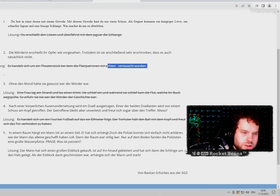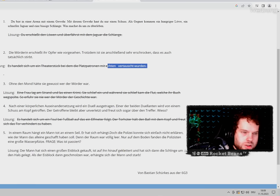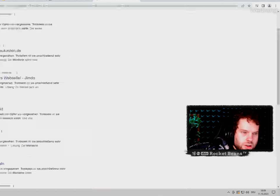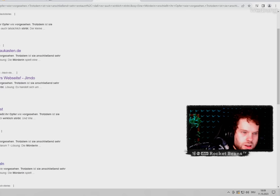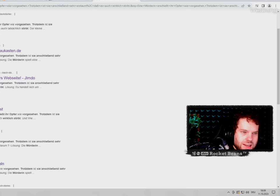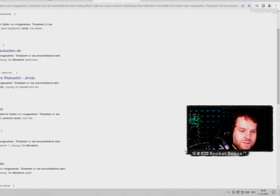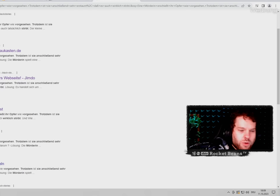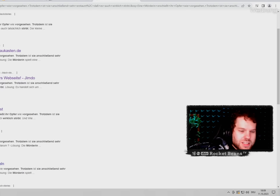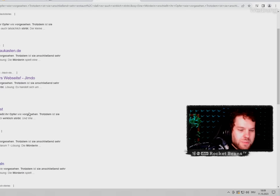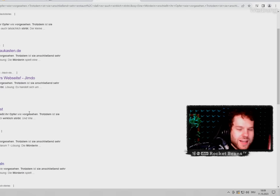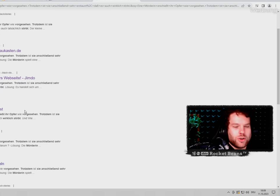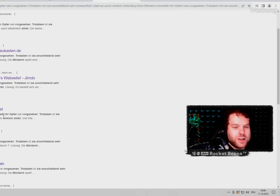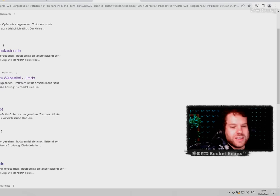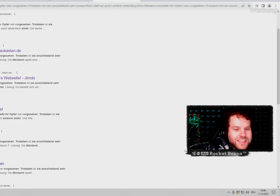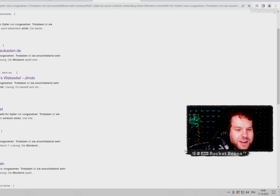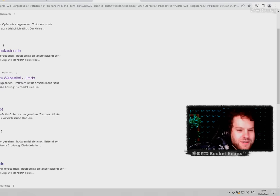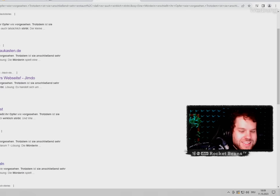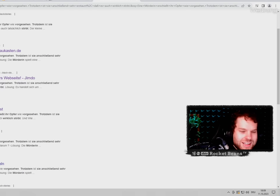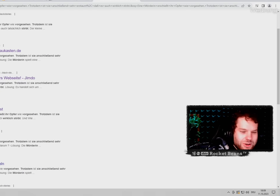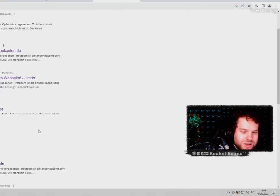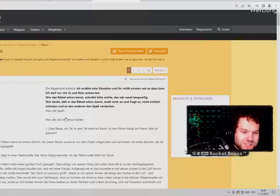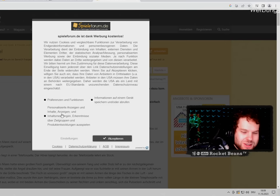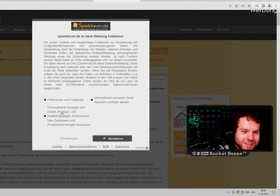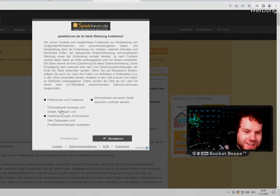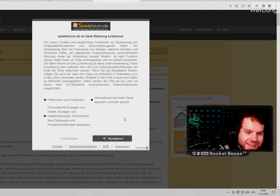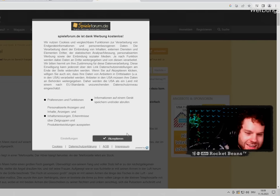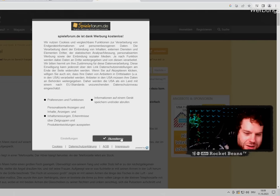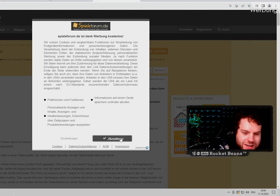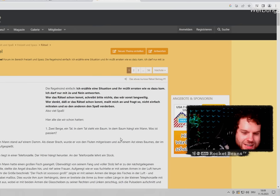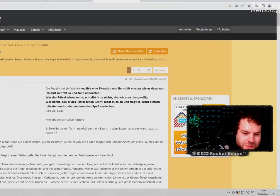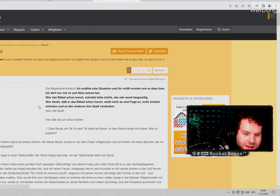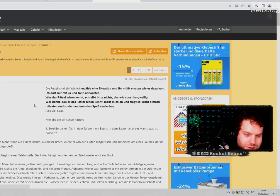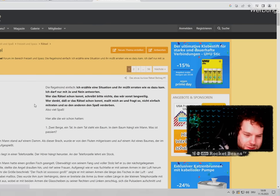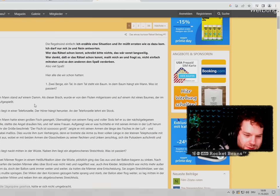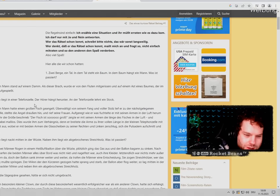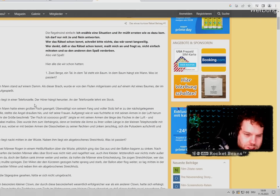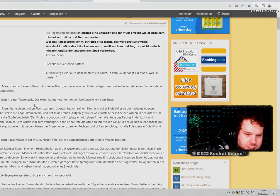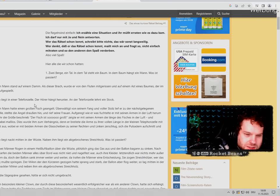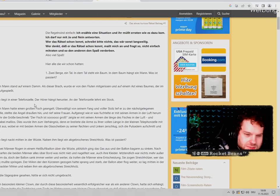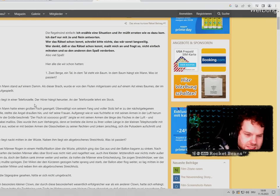Theaterstück. Wo ist meine kugelsichere Weste-Lösung? Ich will, dass meine Lösung auch stimmt.